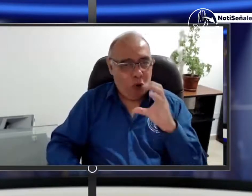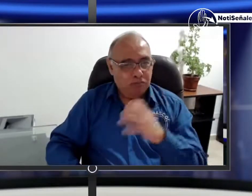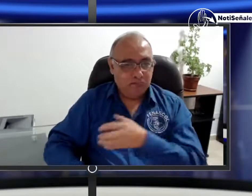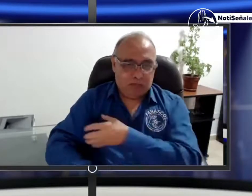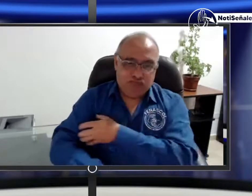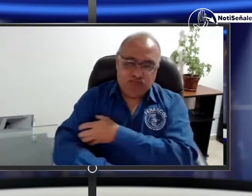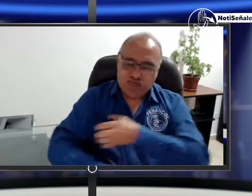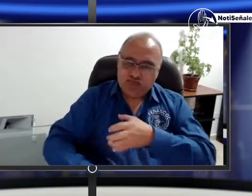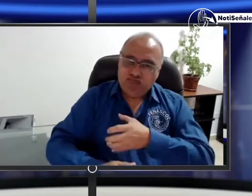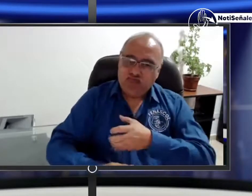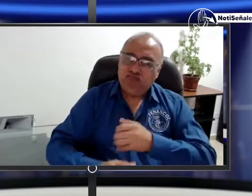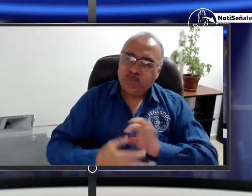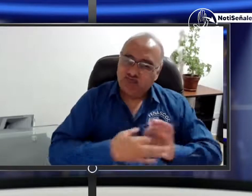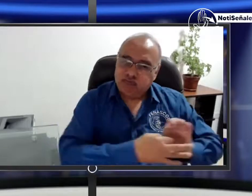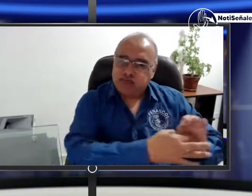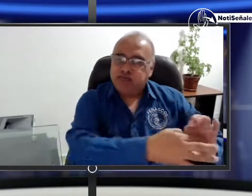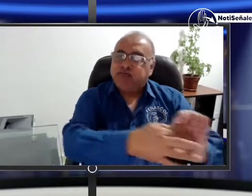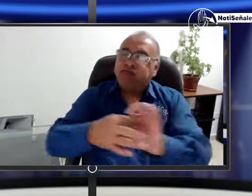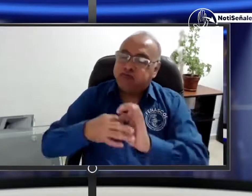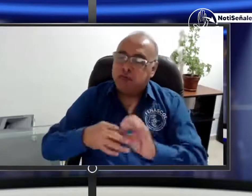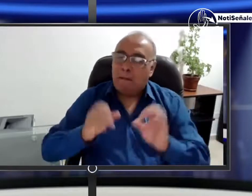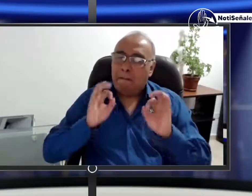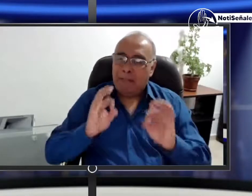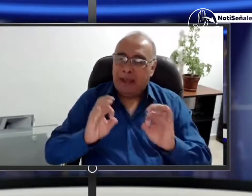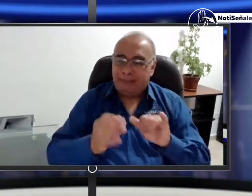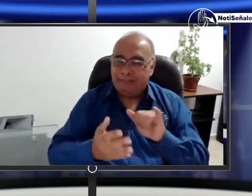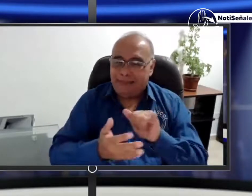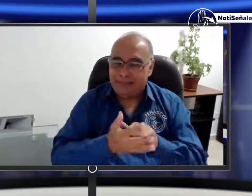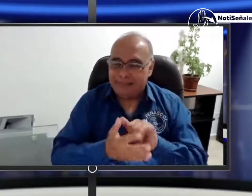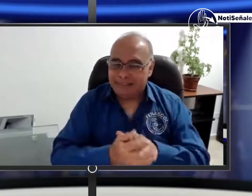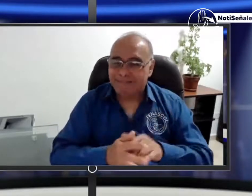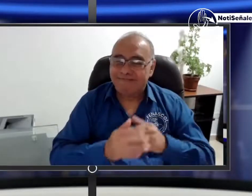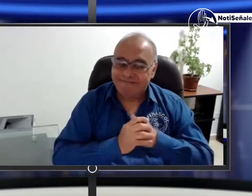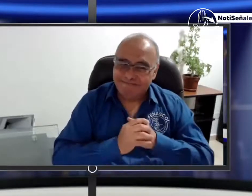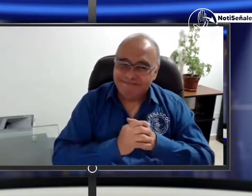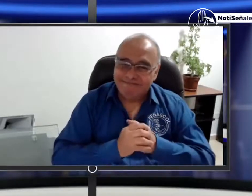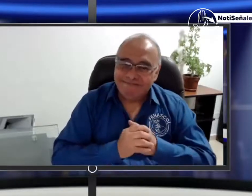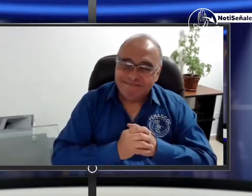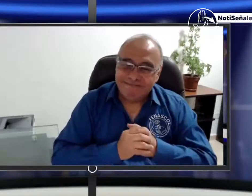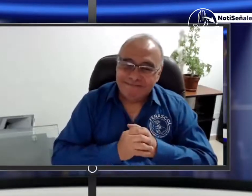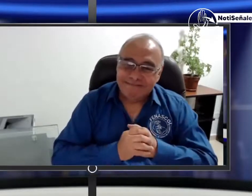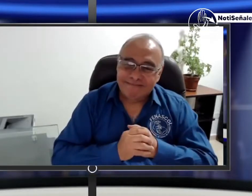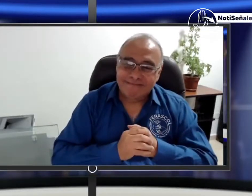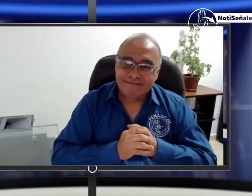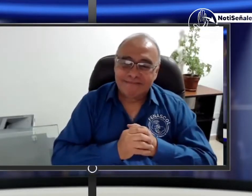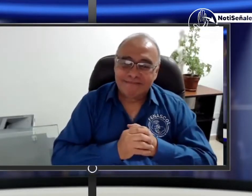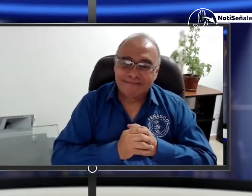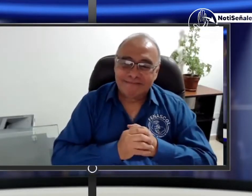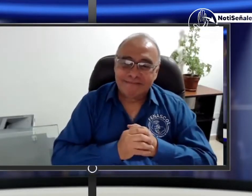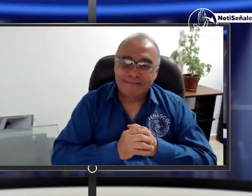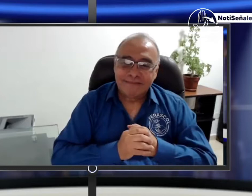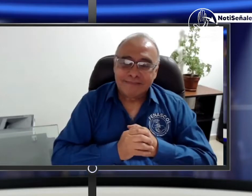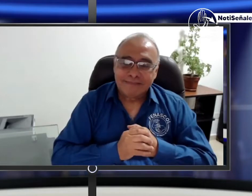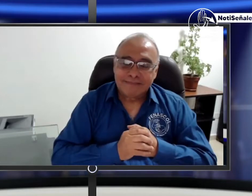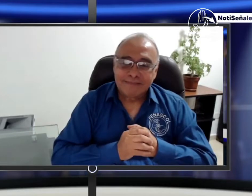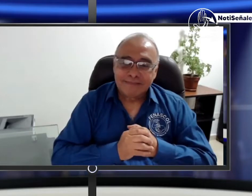visibilizamos y mostremos a law w de que unidos somos más